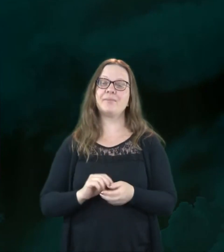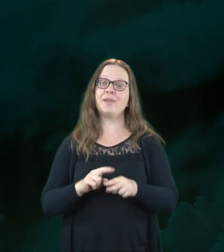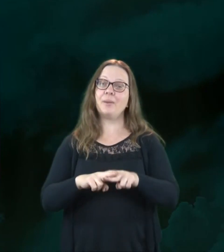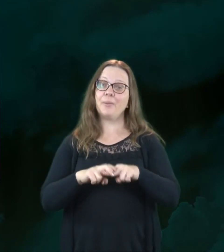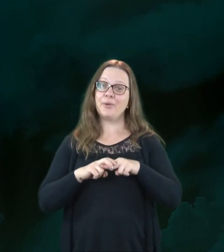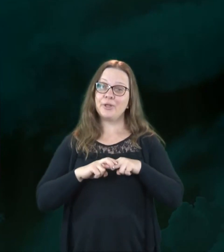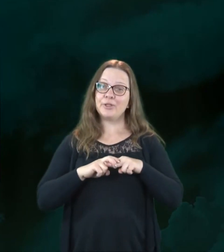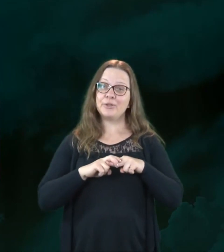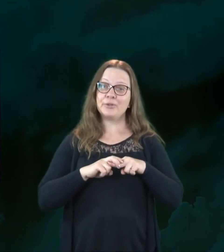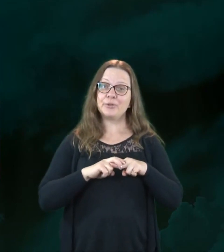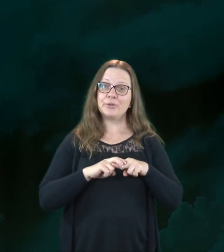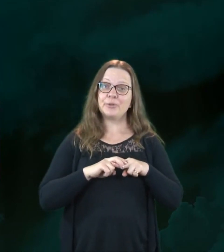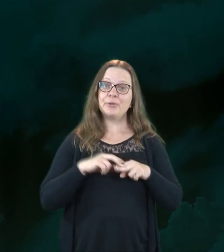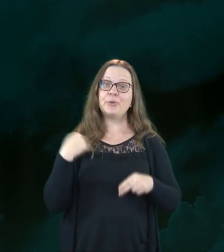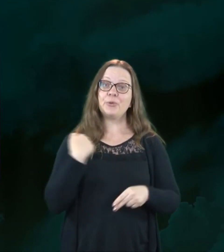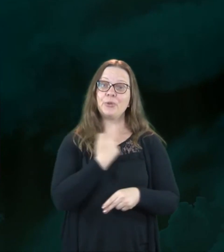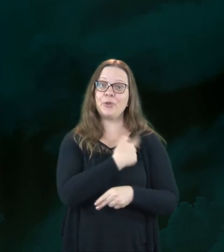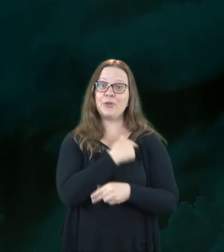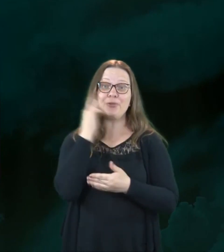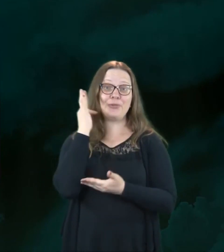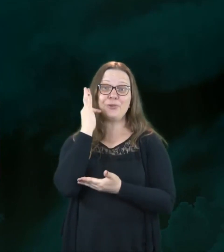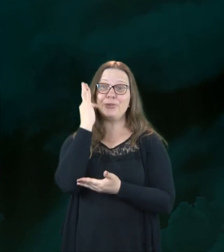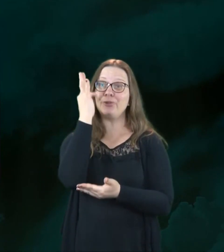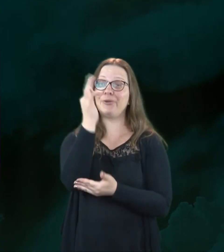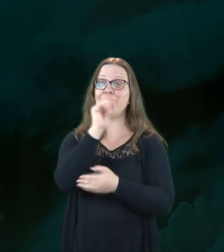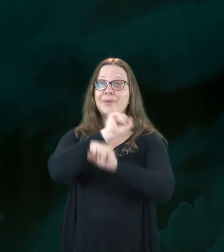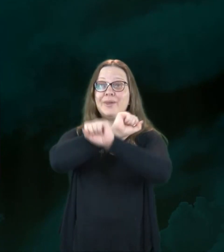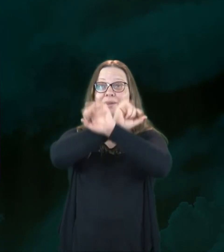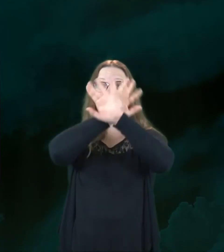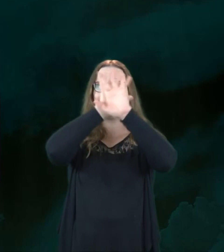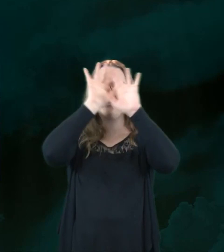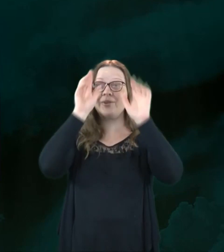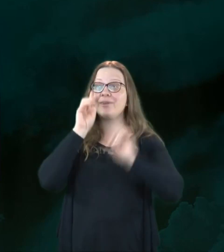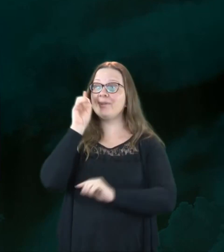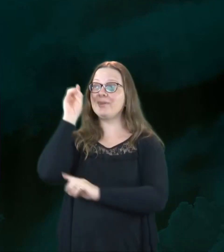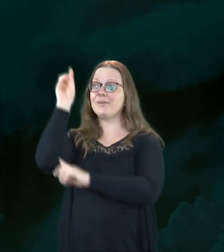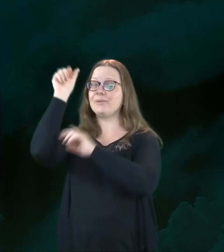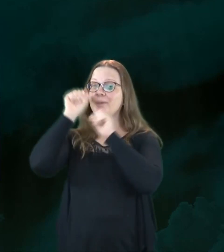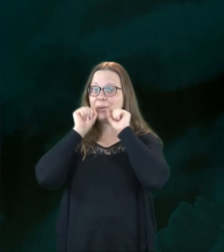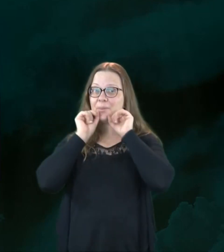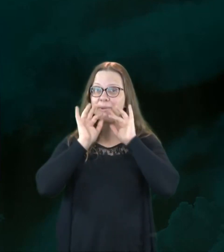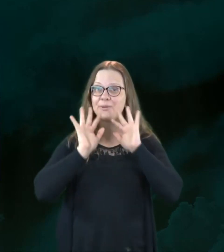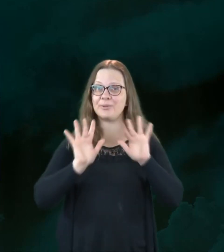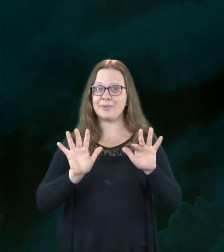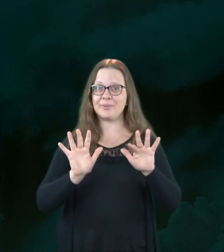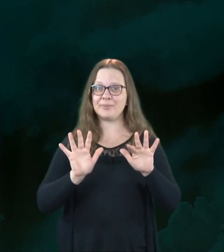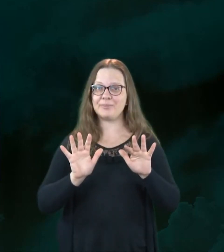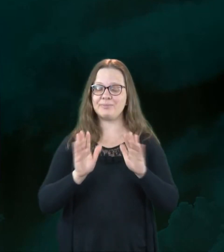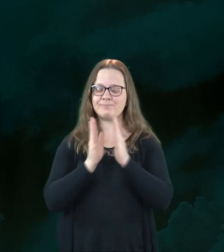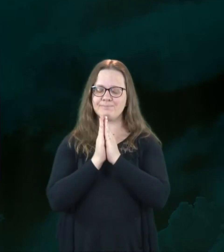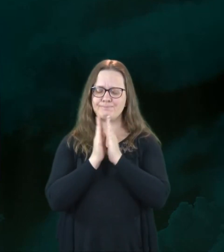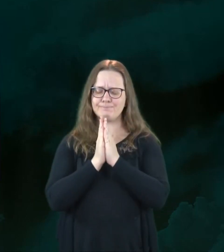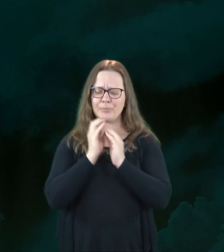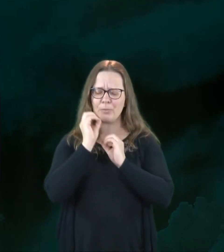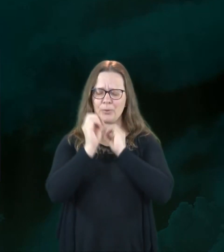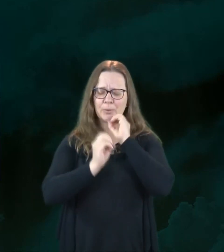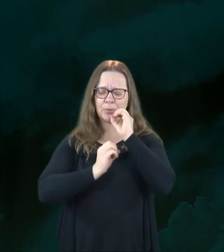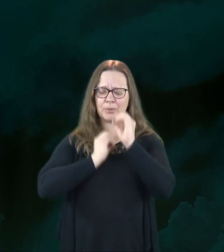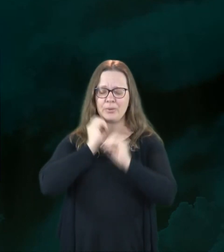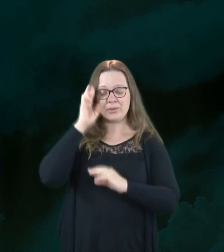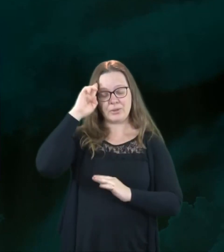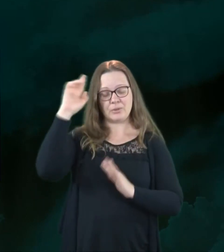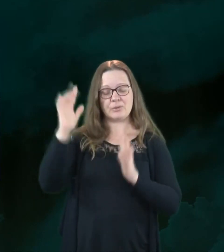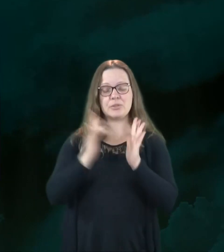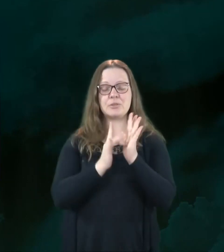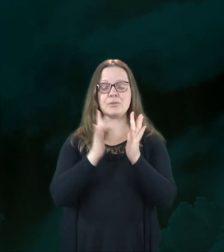futuro é glorioso. Que Deus possa abençoar vocês. Vou fazer uma oração. Ó Senhor Jesus,